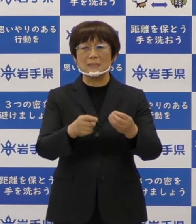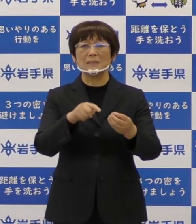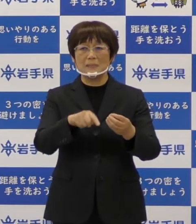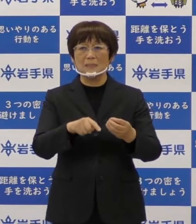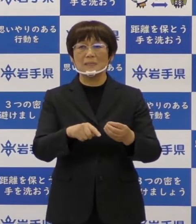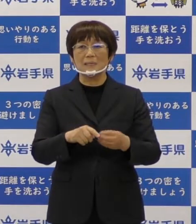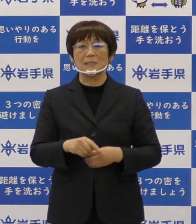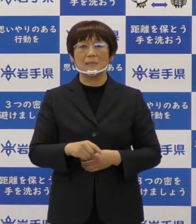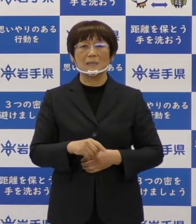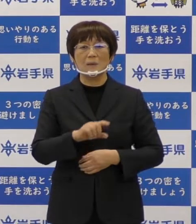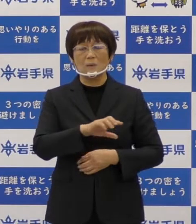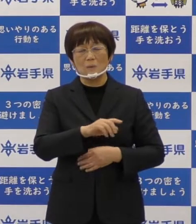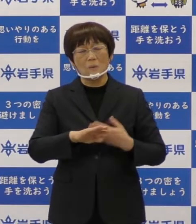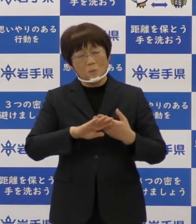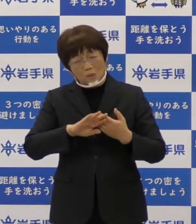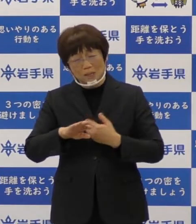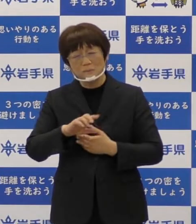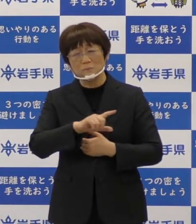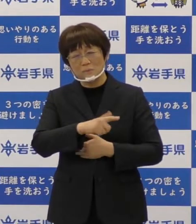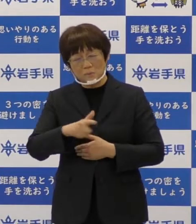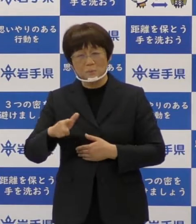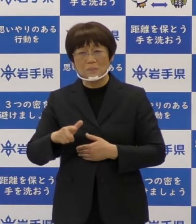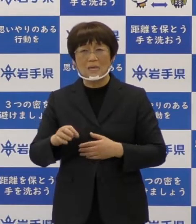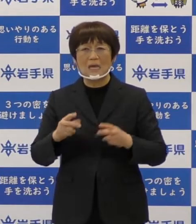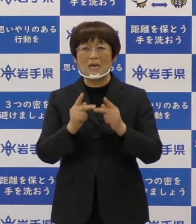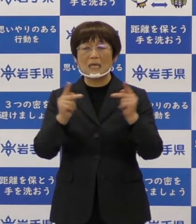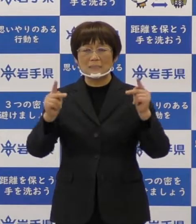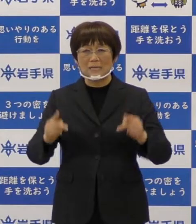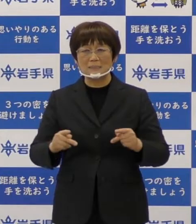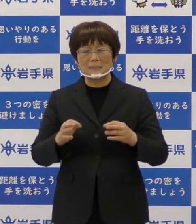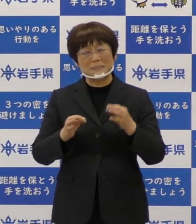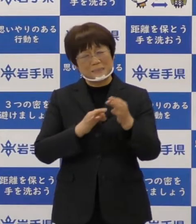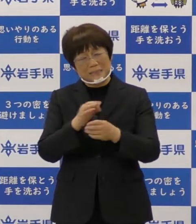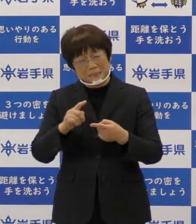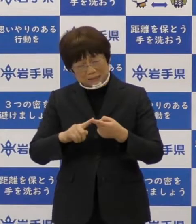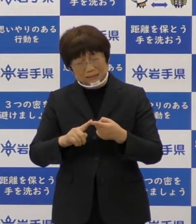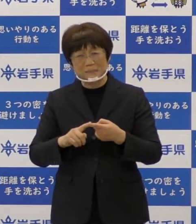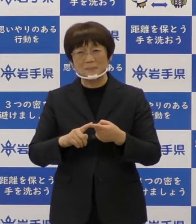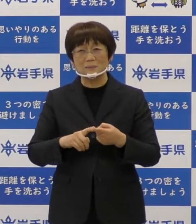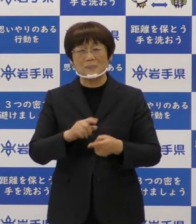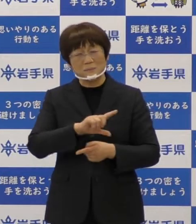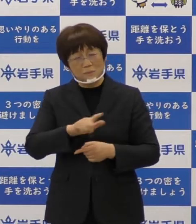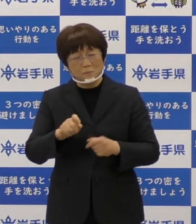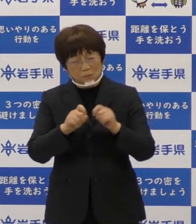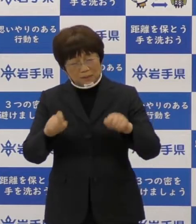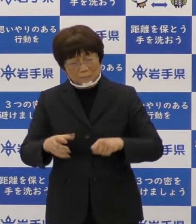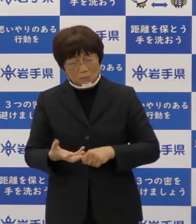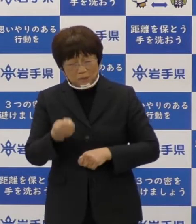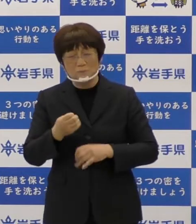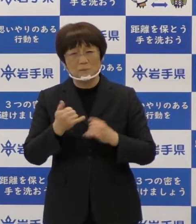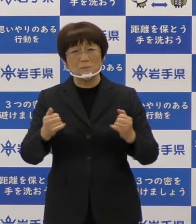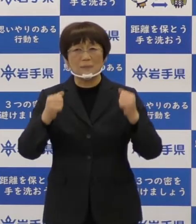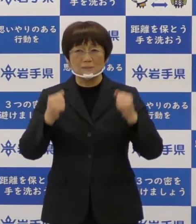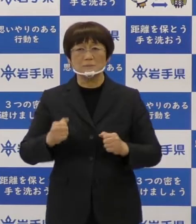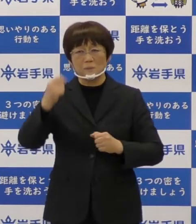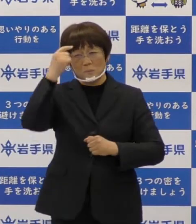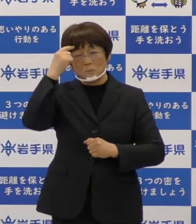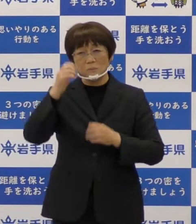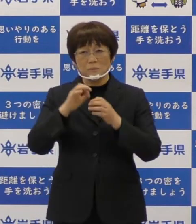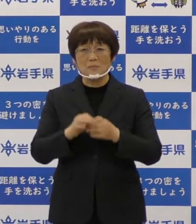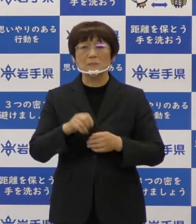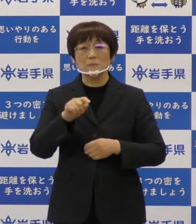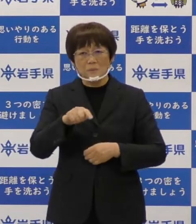まあ、様々な課題、まあ、経済的な課題であったりとか持ってらっしゃる方もまだいらっしゃると思うんですけれども、まあ、そういった方々にどのようにです